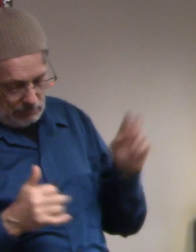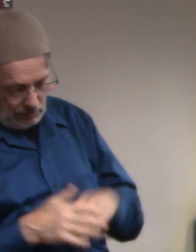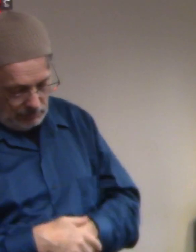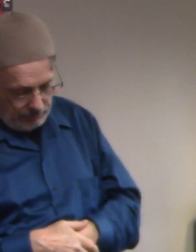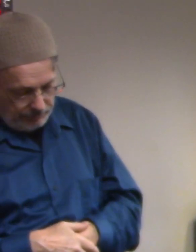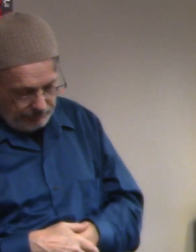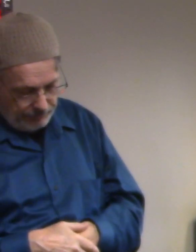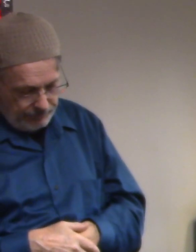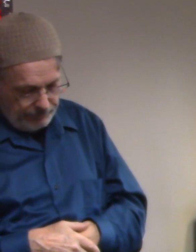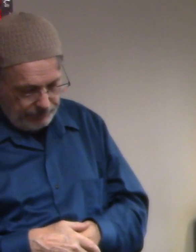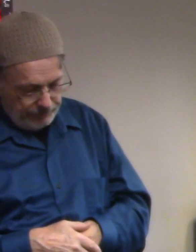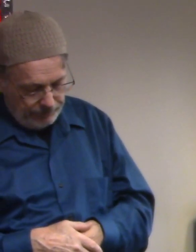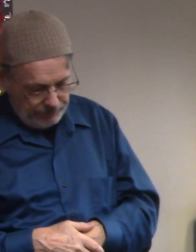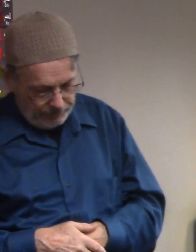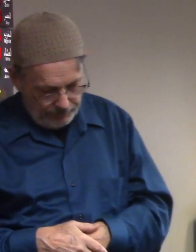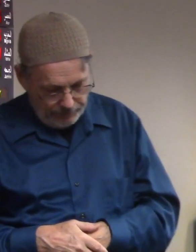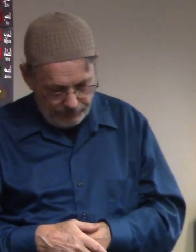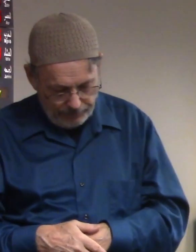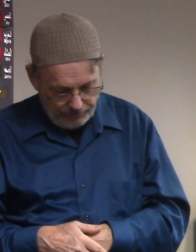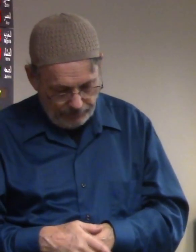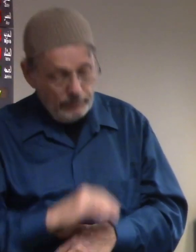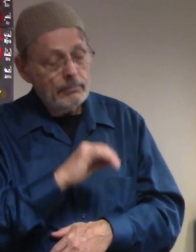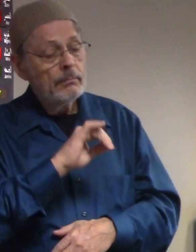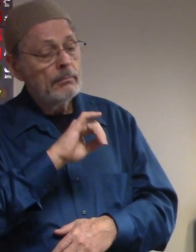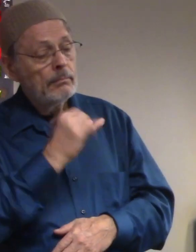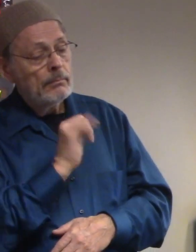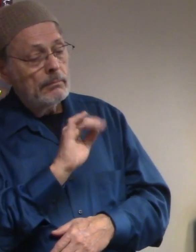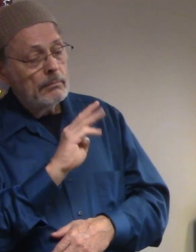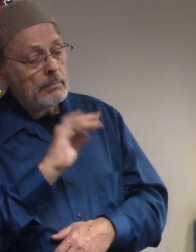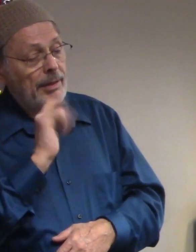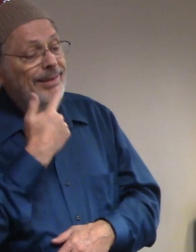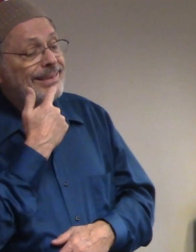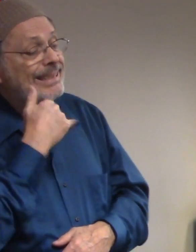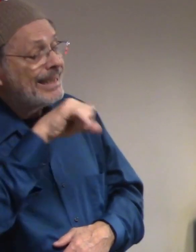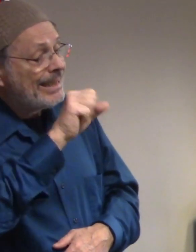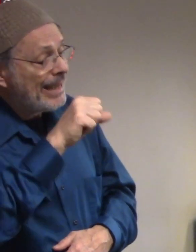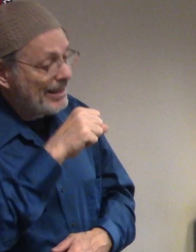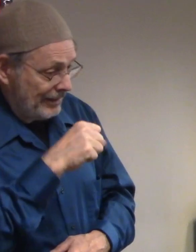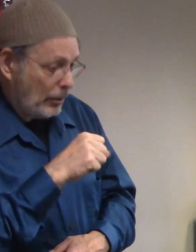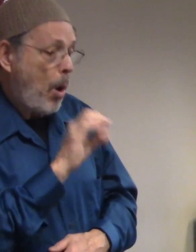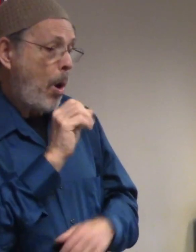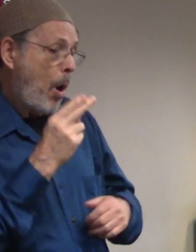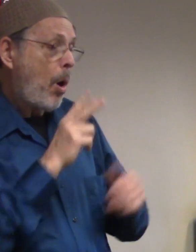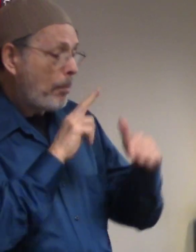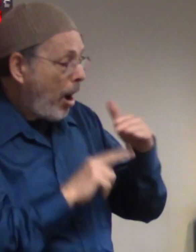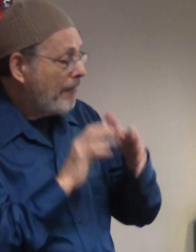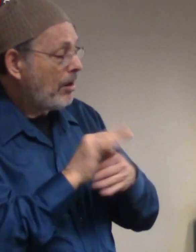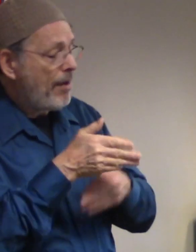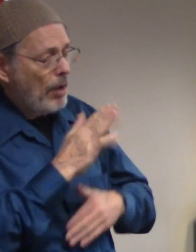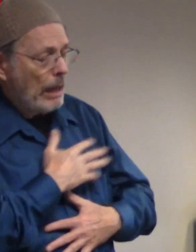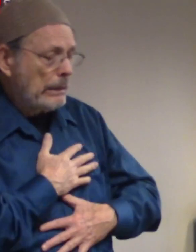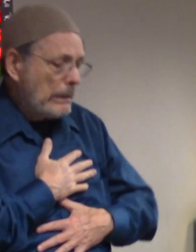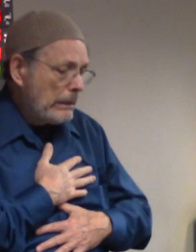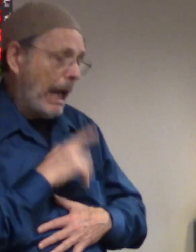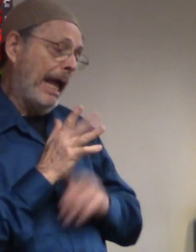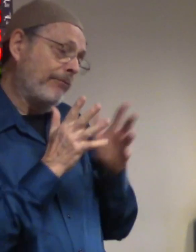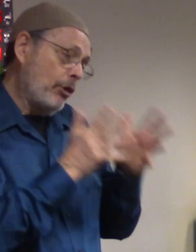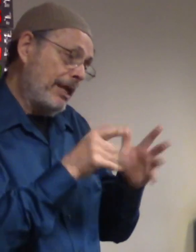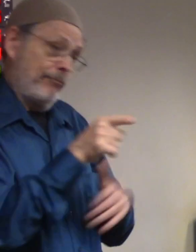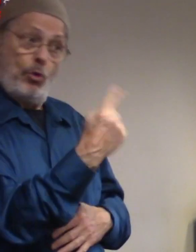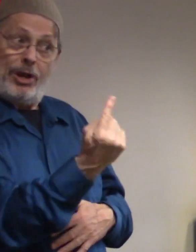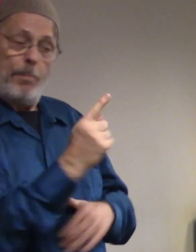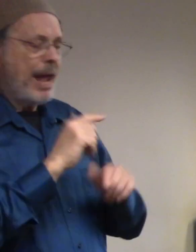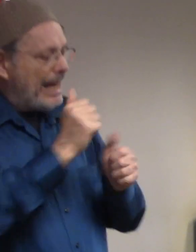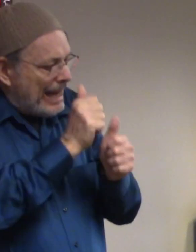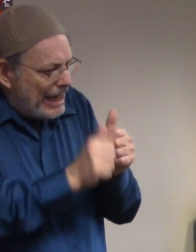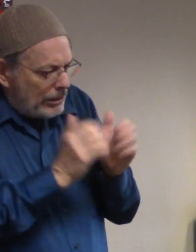وَلِكُلِّ مِنَّا مَقَامًا مَعْلُومٌ. He says, oh, Ya Rasulullah, it weighs upon me. It hurts me that I have to leave you here. But all of